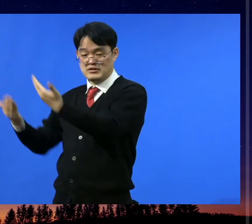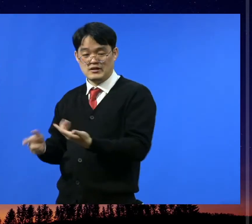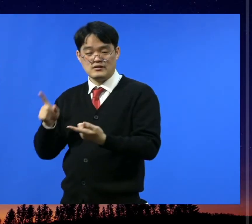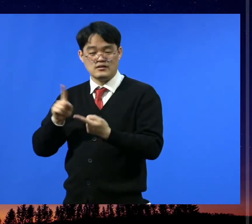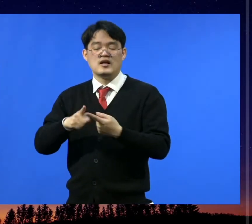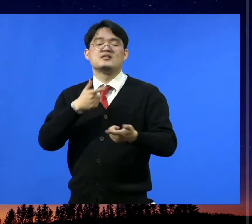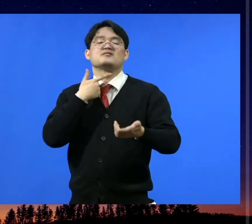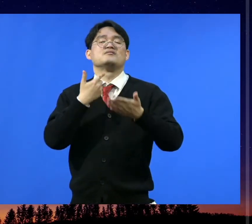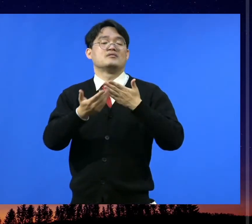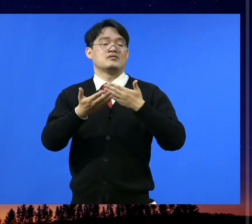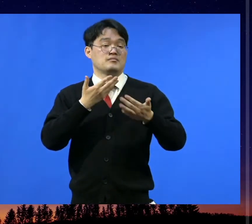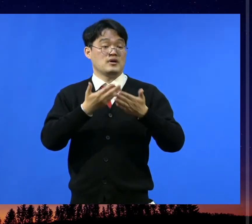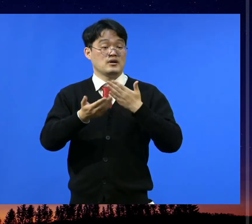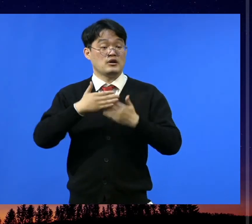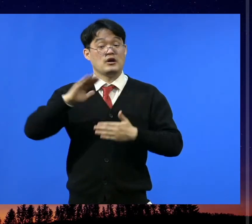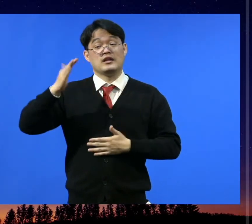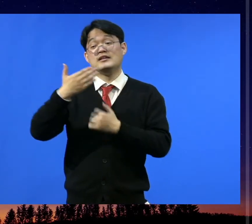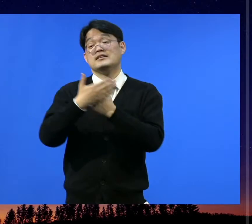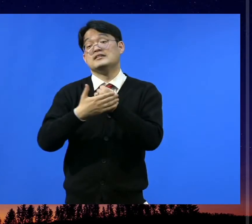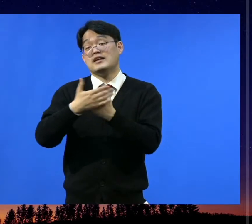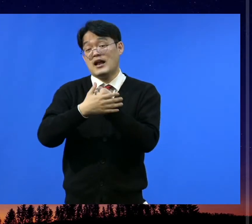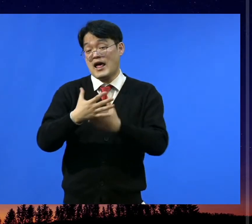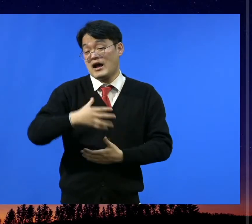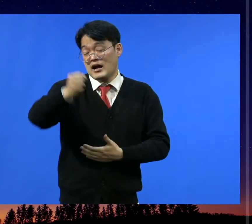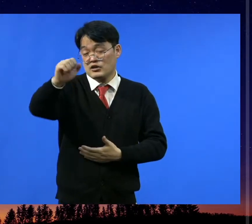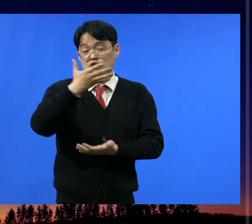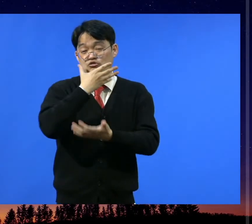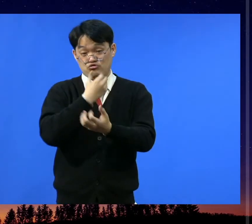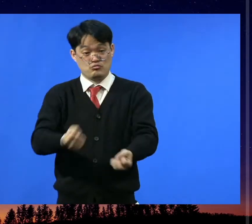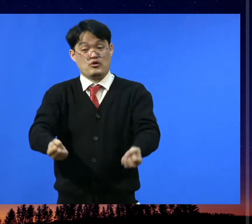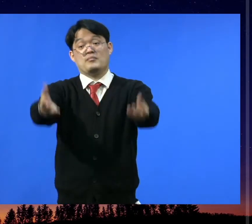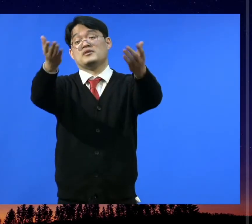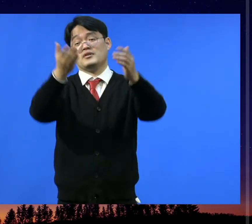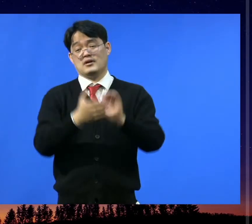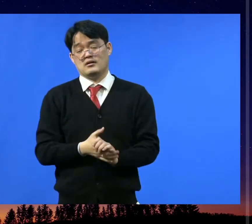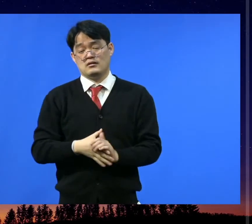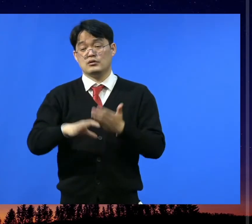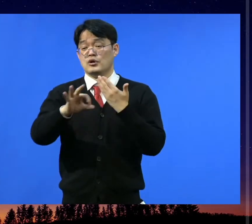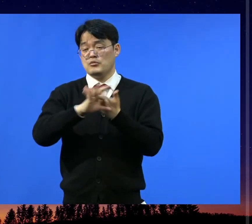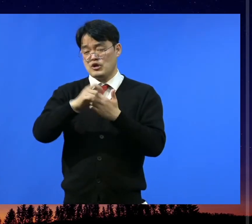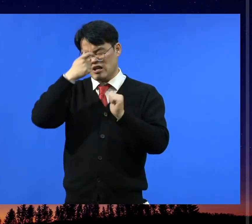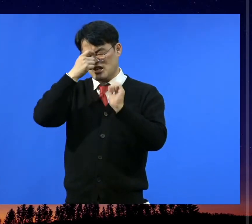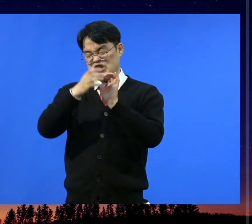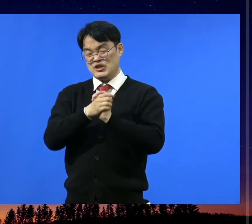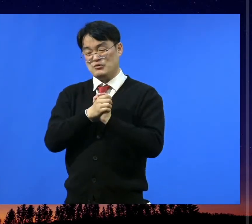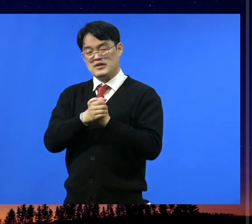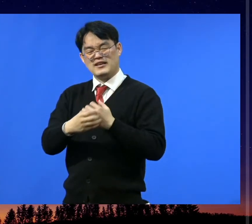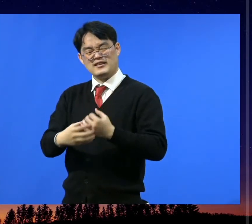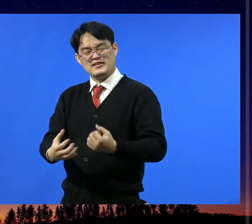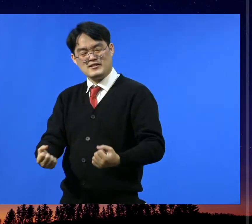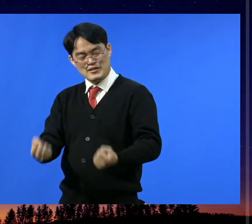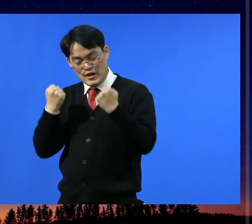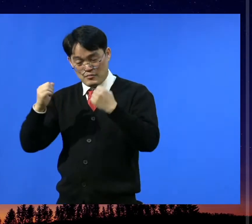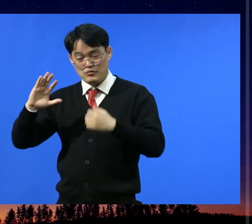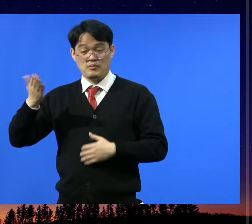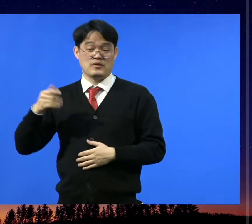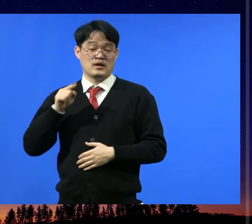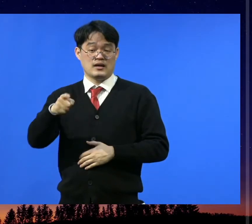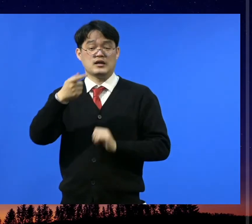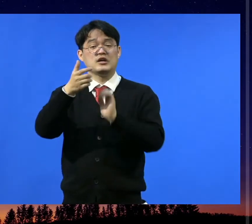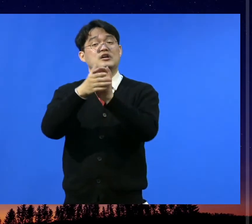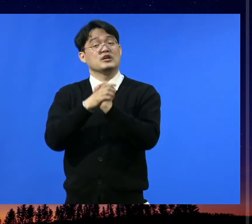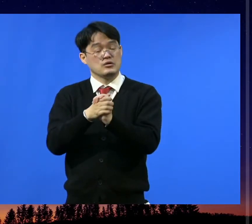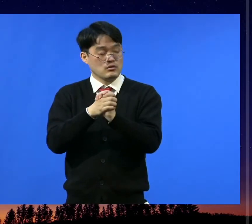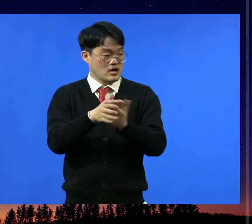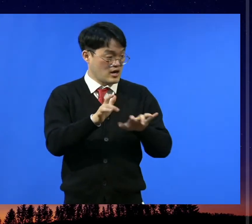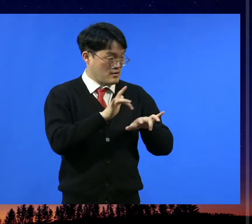경험하는 은혜가 있기를 축원합니다. 그러면 그 기도는 강력해지는 것입니다. 그 기도야말로